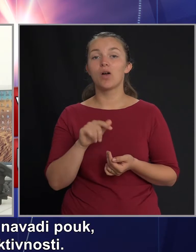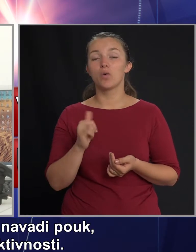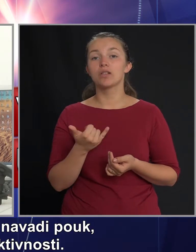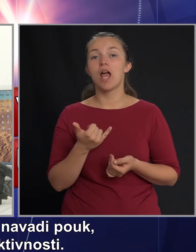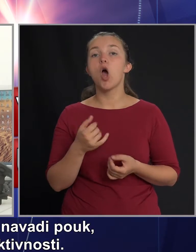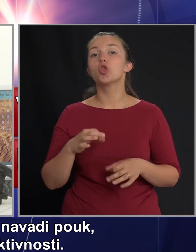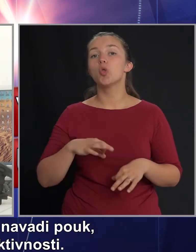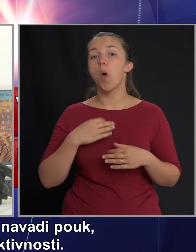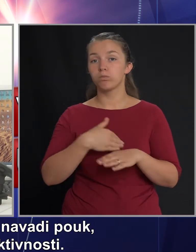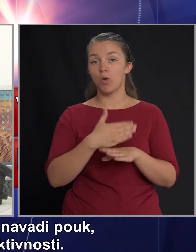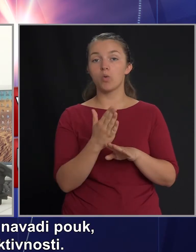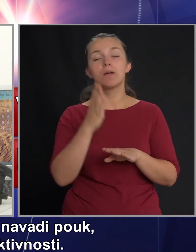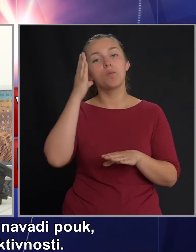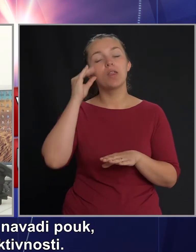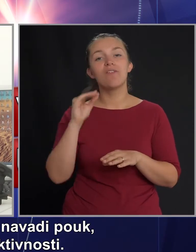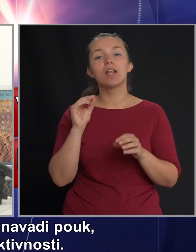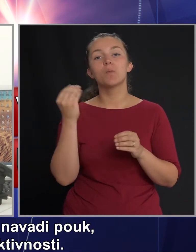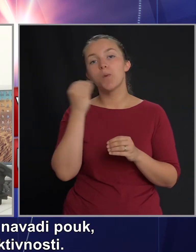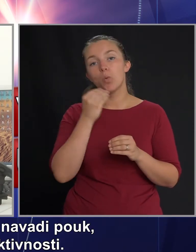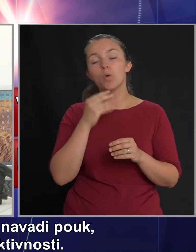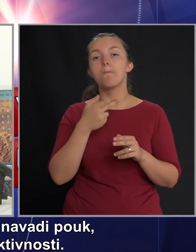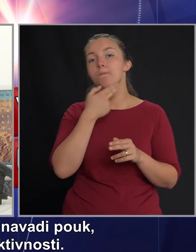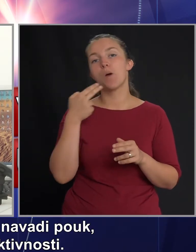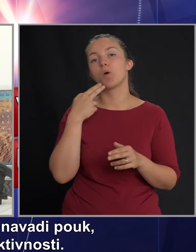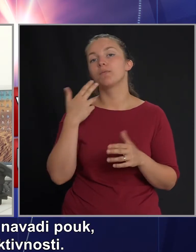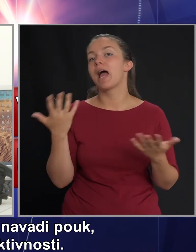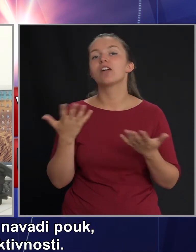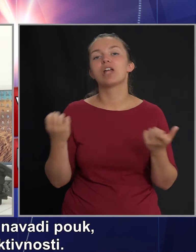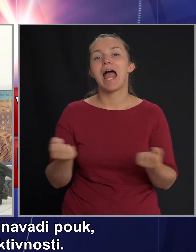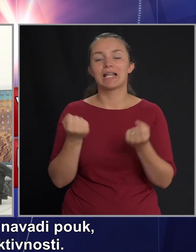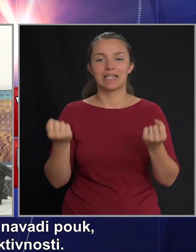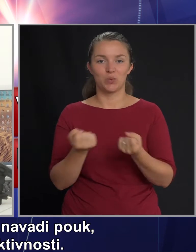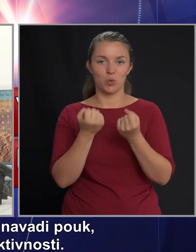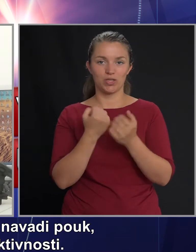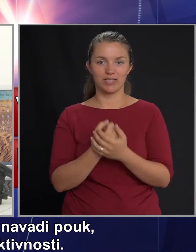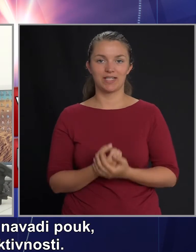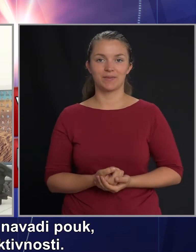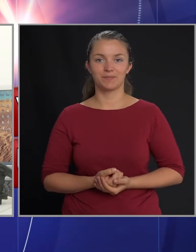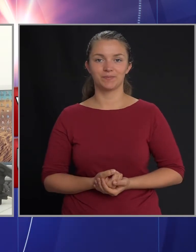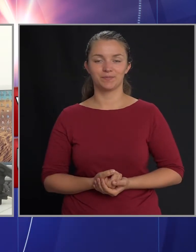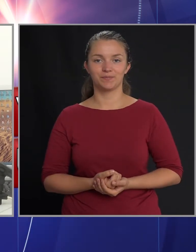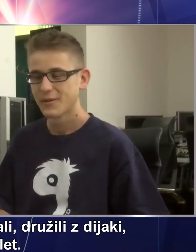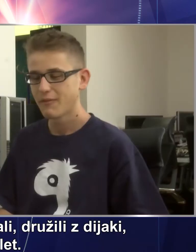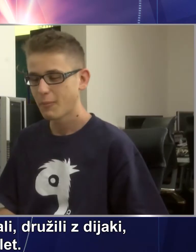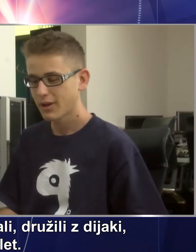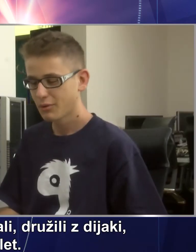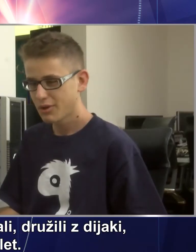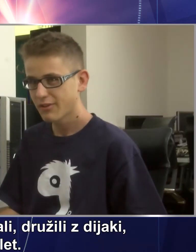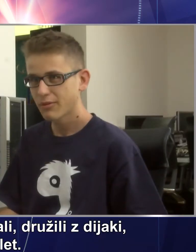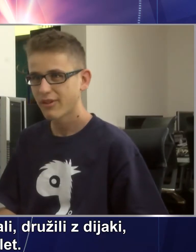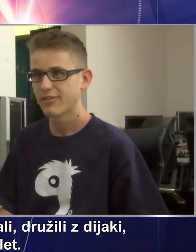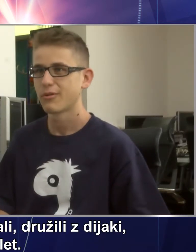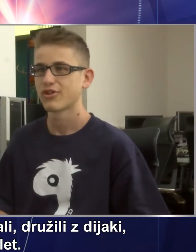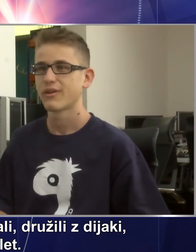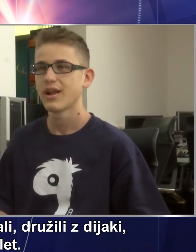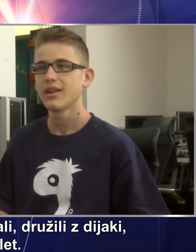Tako da dopoldne je bil ponavadi pouk, popoldne pa kakšne aktivnosti. V Makedoniji